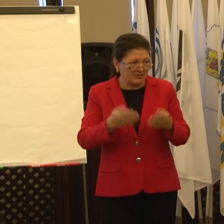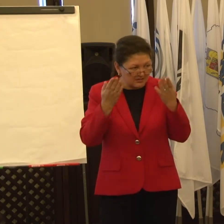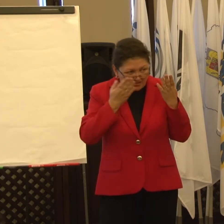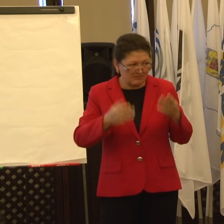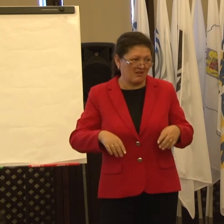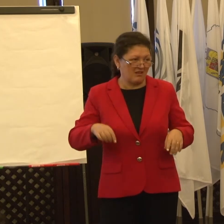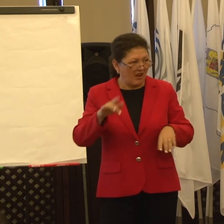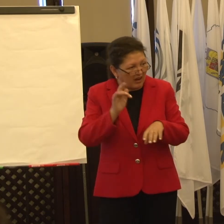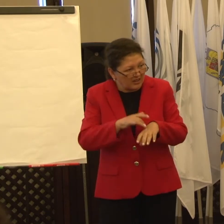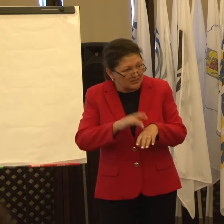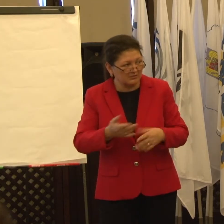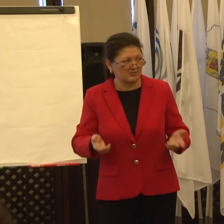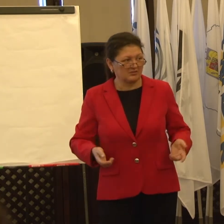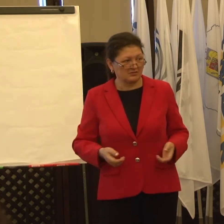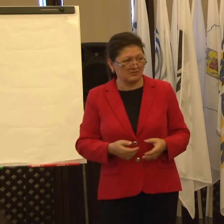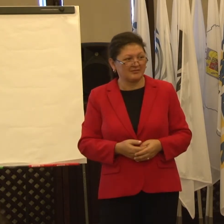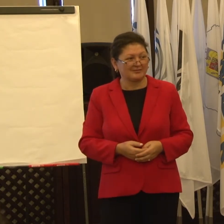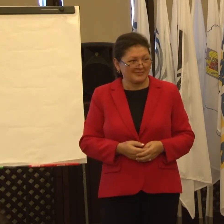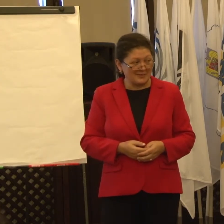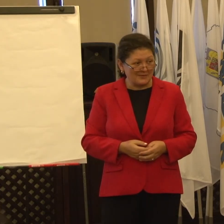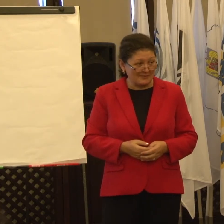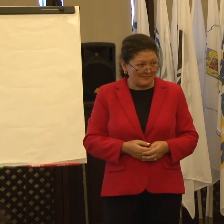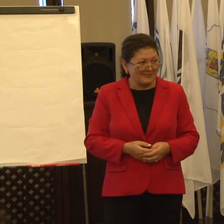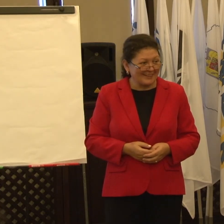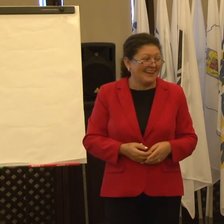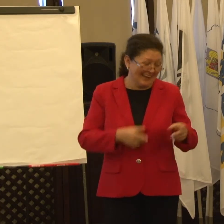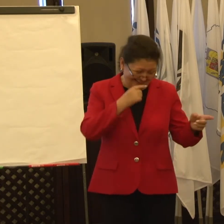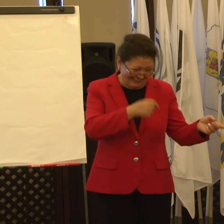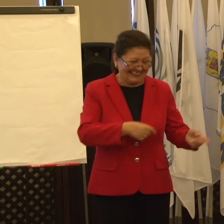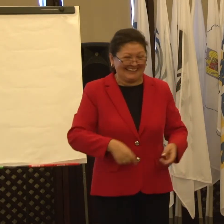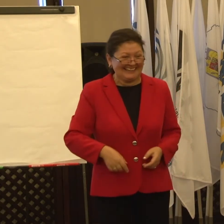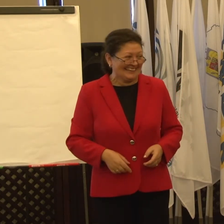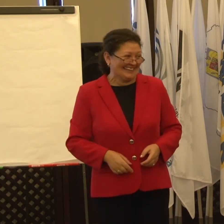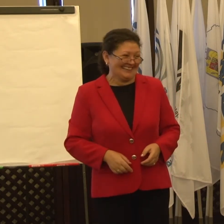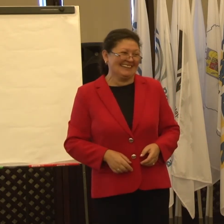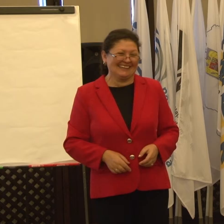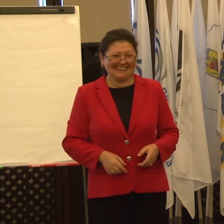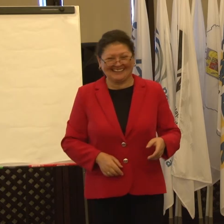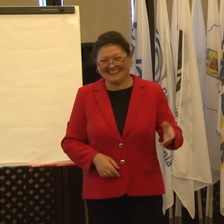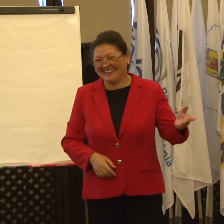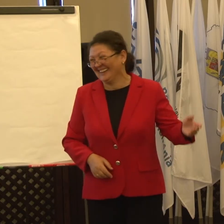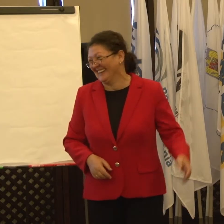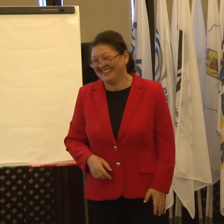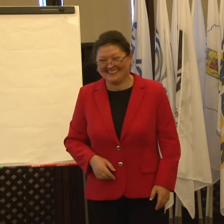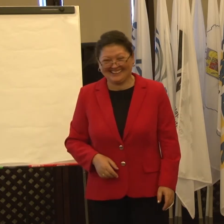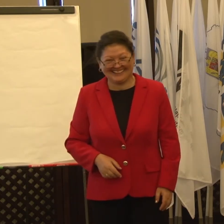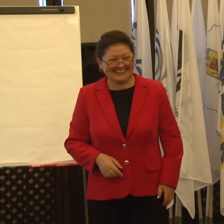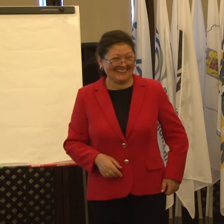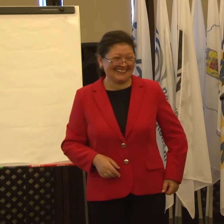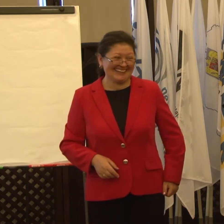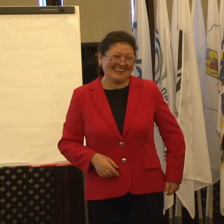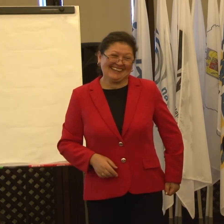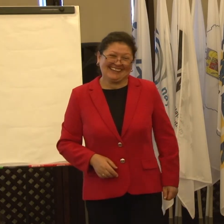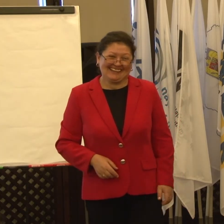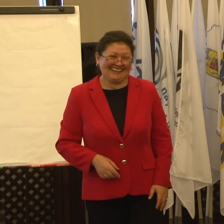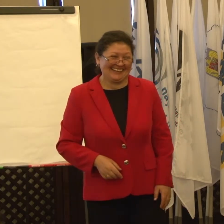pleacă primii. Au bifat, nu, prezența și după aceea au plecat. Iar cele ca acelea de la întâlnirile noastre,